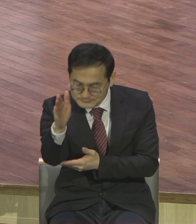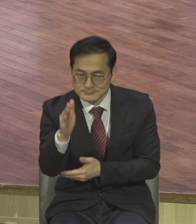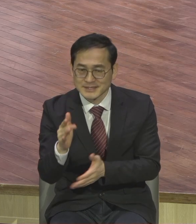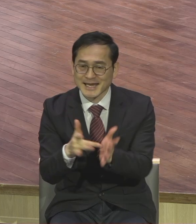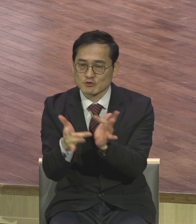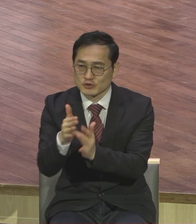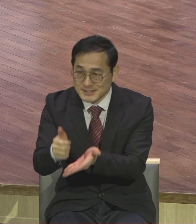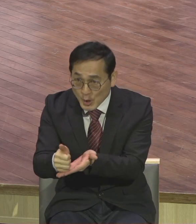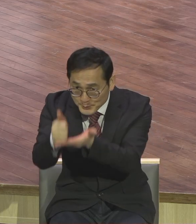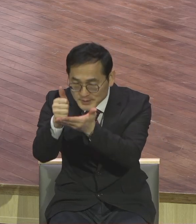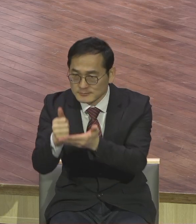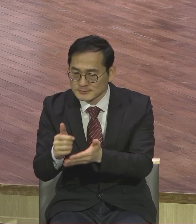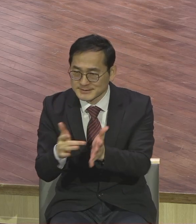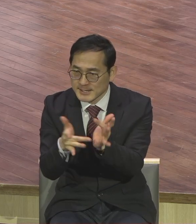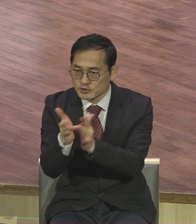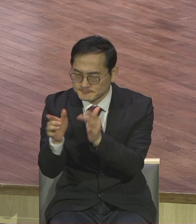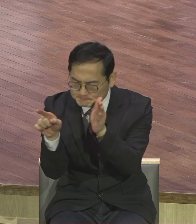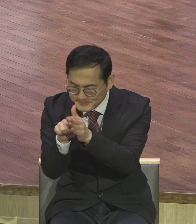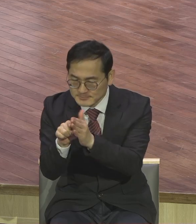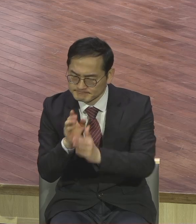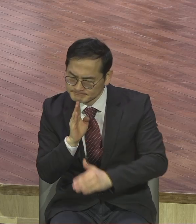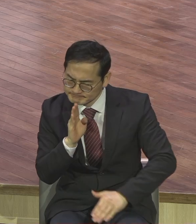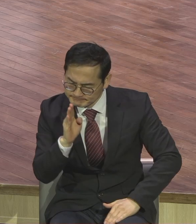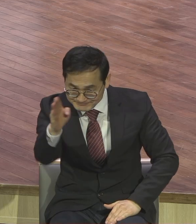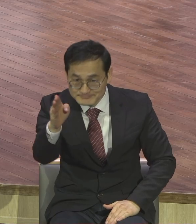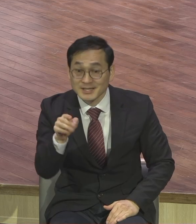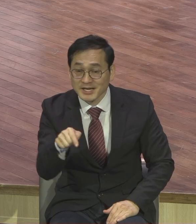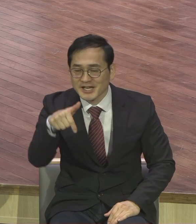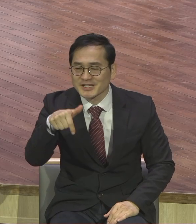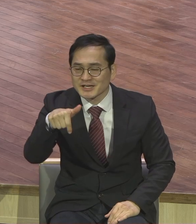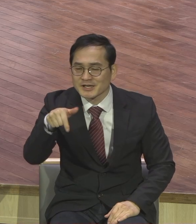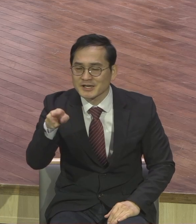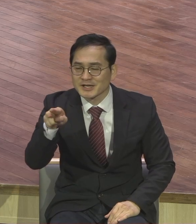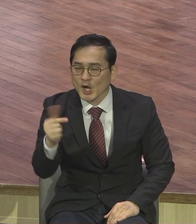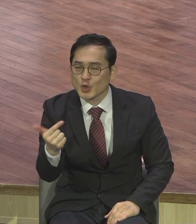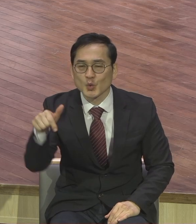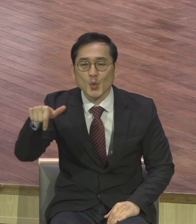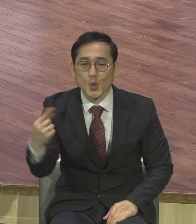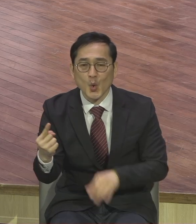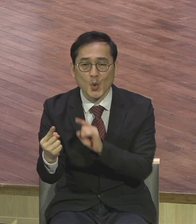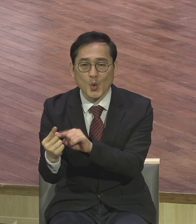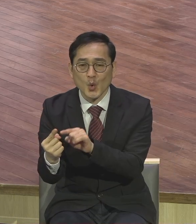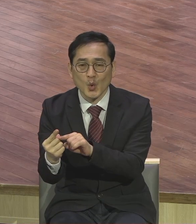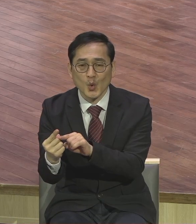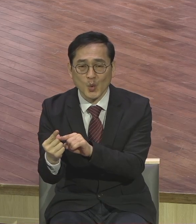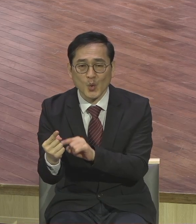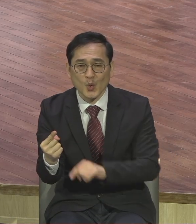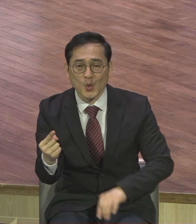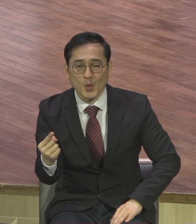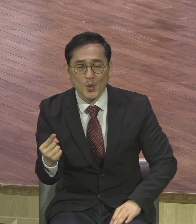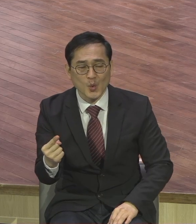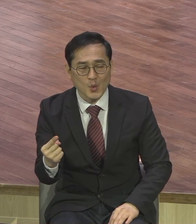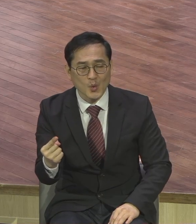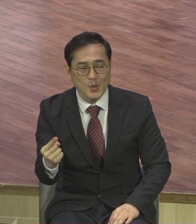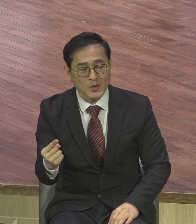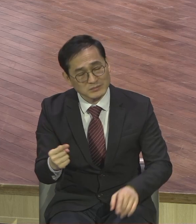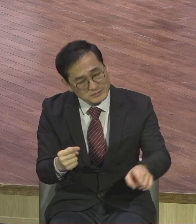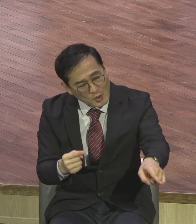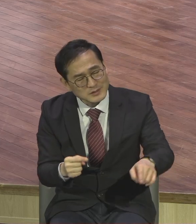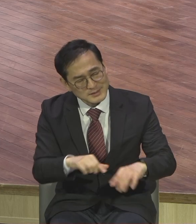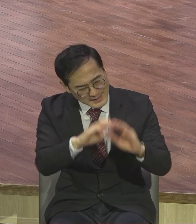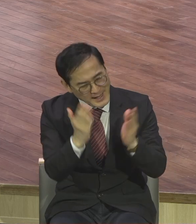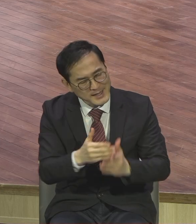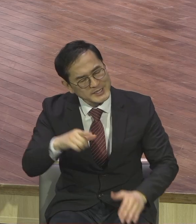있는 믿음으로 너가 많은 사람들에게 그렇게 쓰임 받게 될 것이다. 견고하게 하는